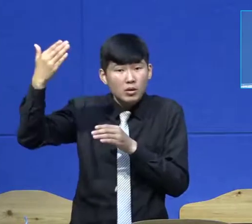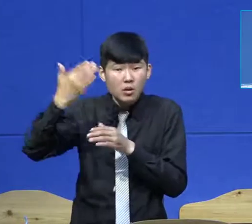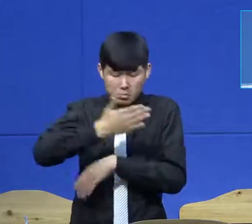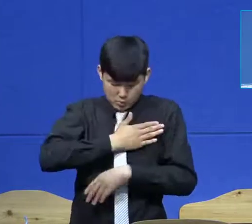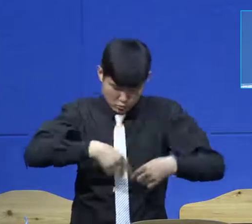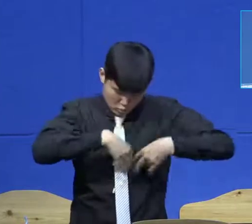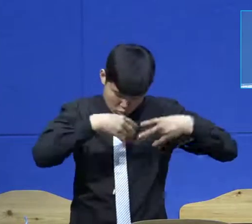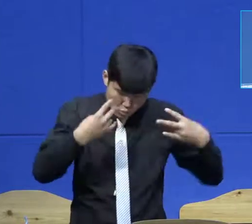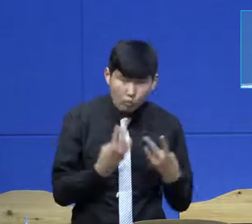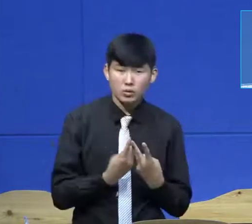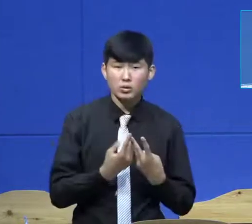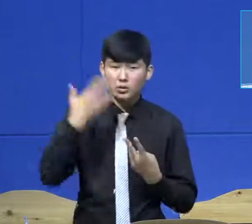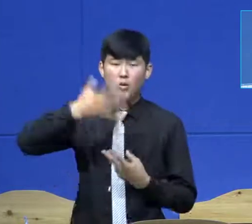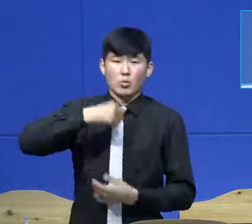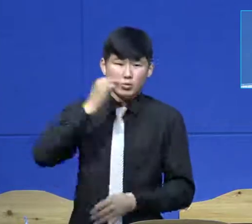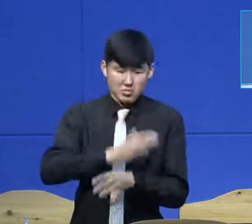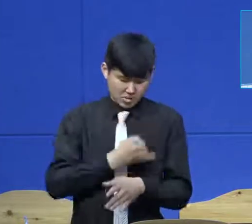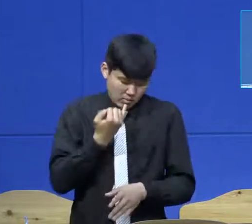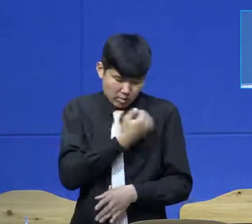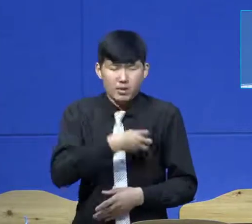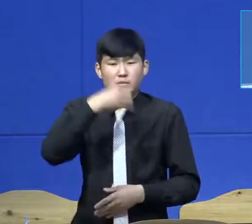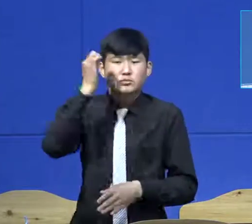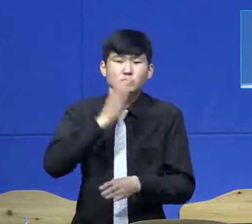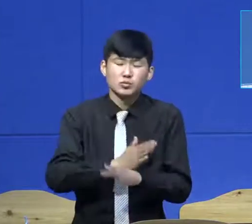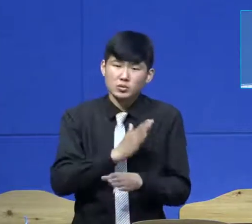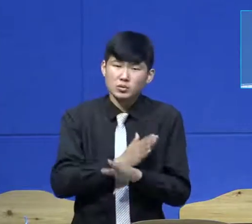Миний нүглийг тэр үрчээ, миний хилэнцийг үрчээ.